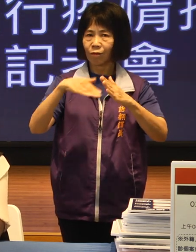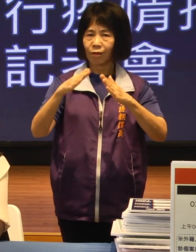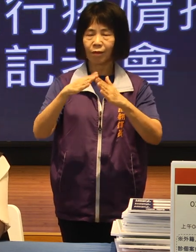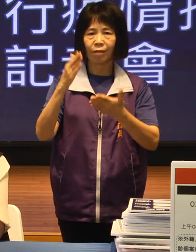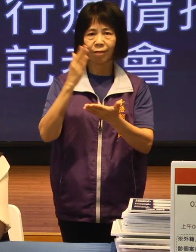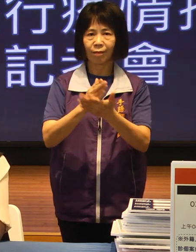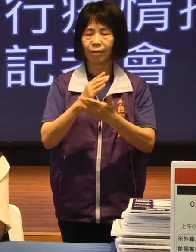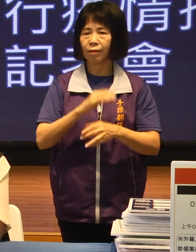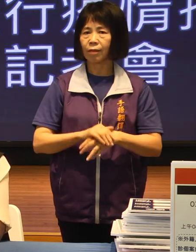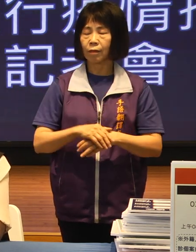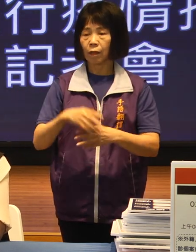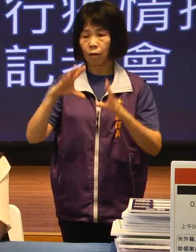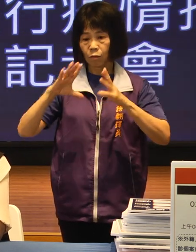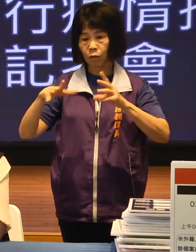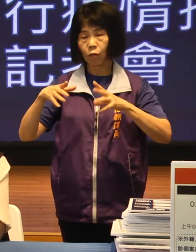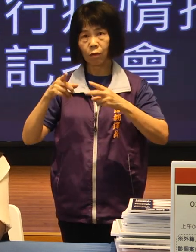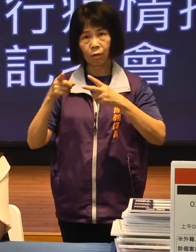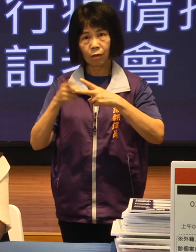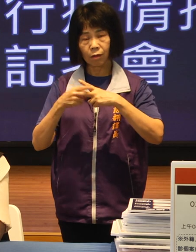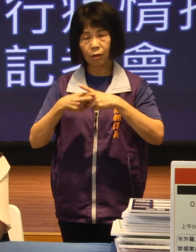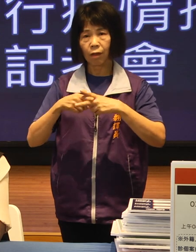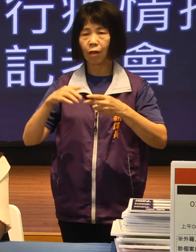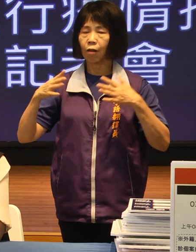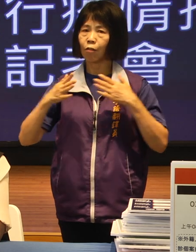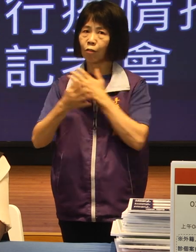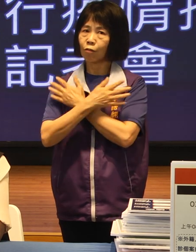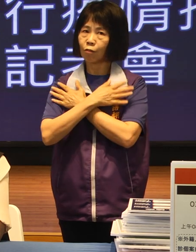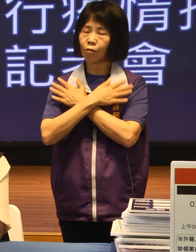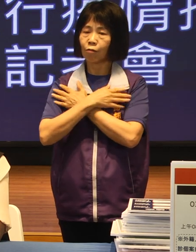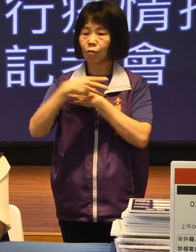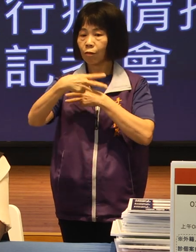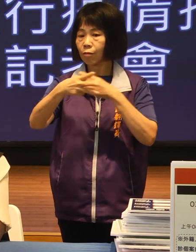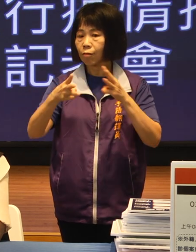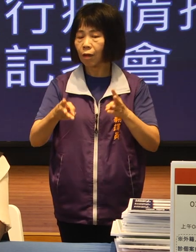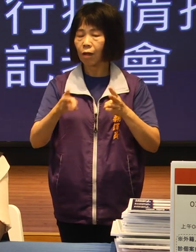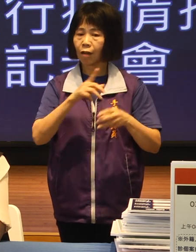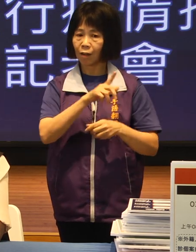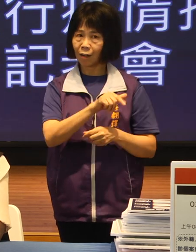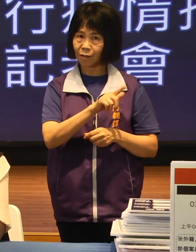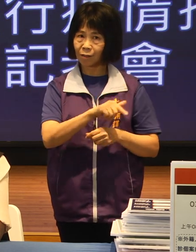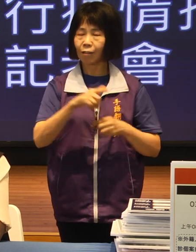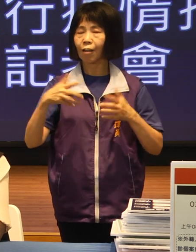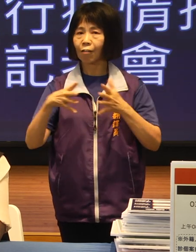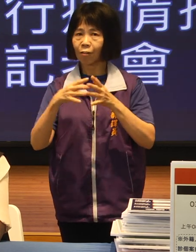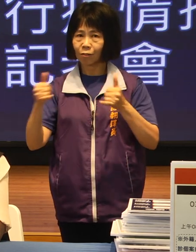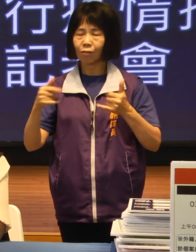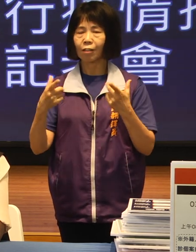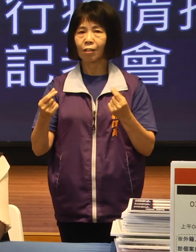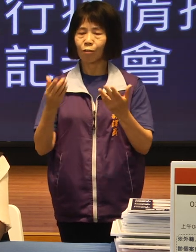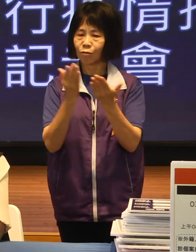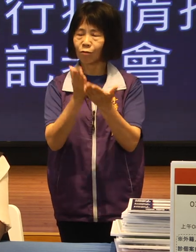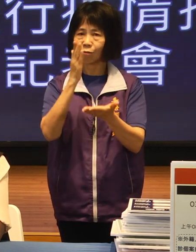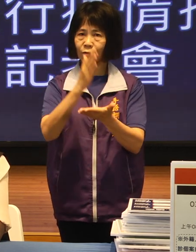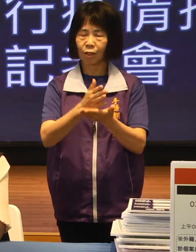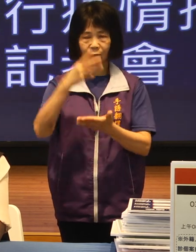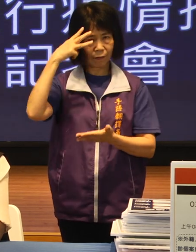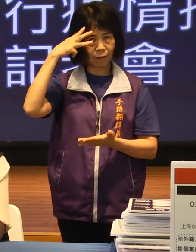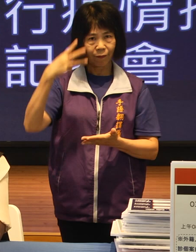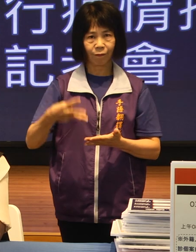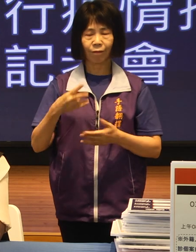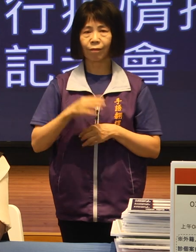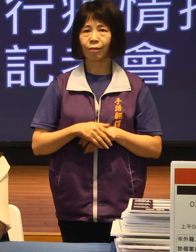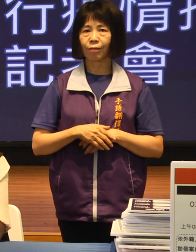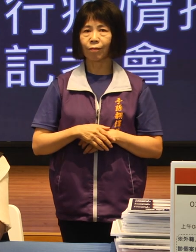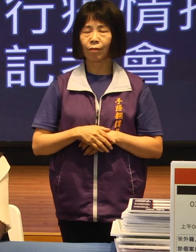跟幼儿园的部分，则是所属的班级老师跟同学呢暂停实体课程3天。